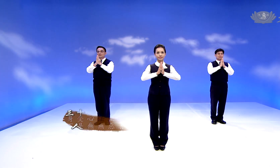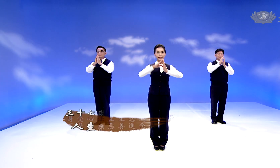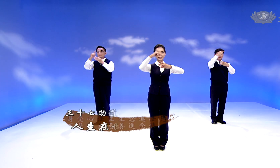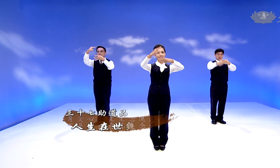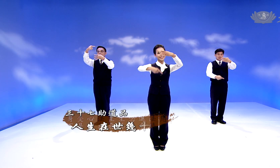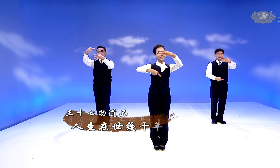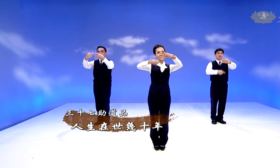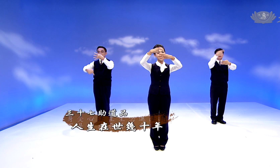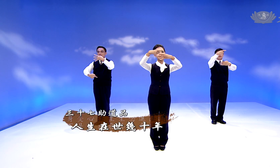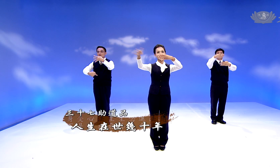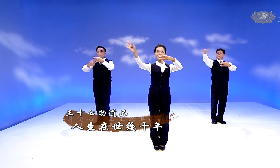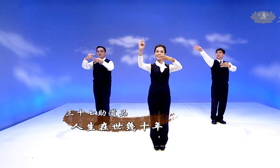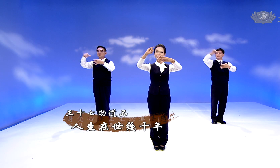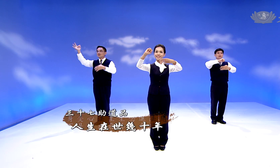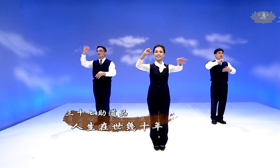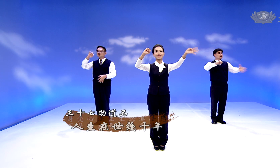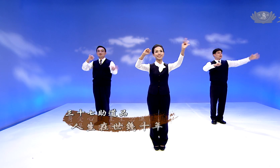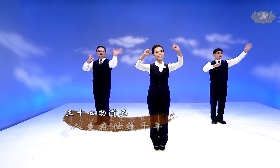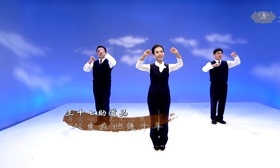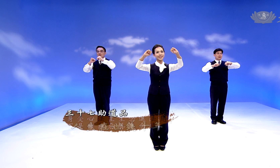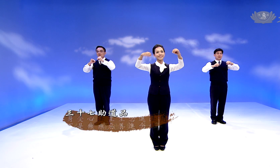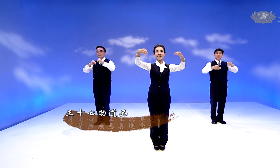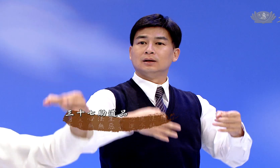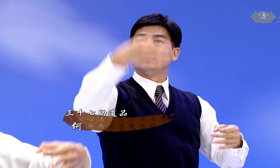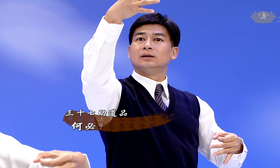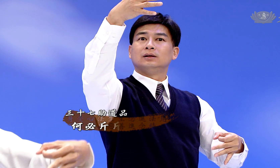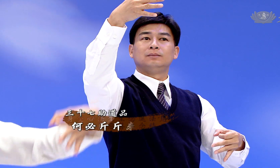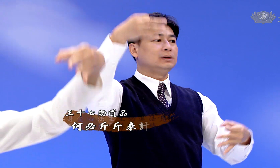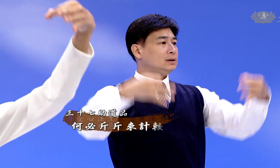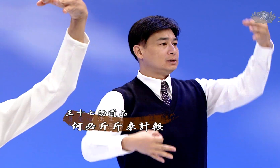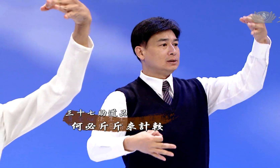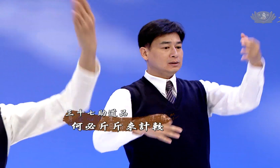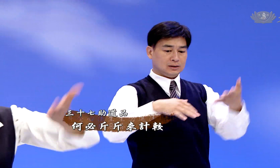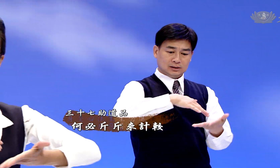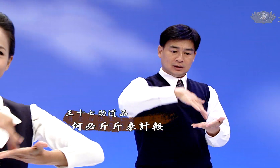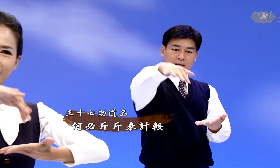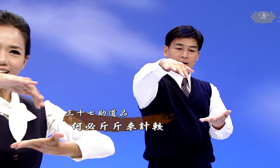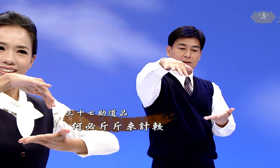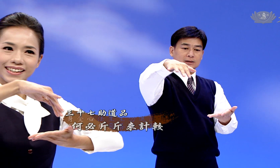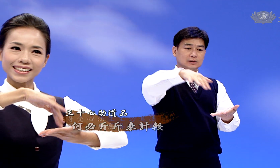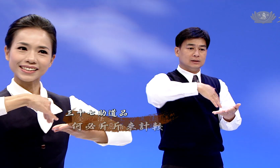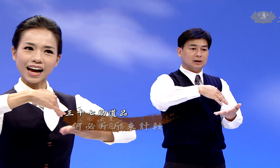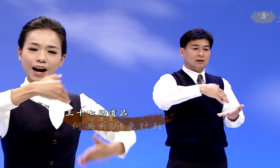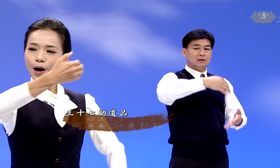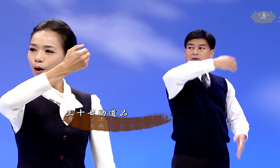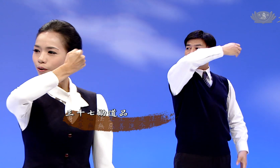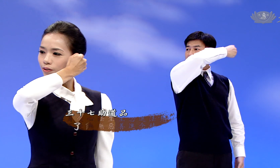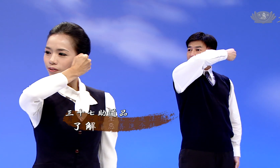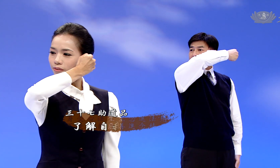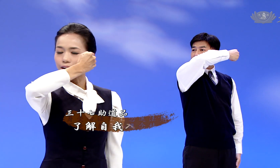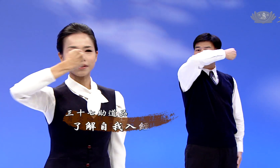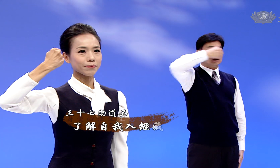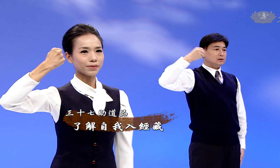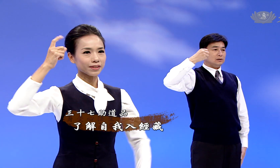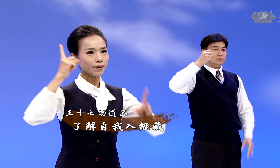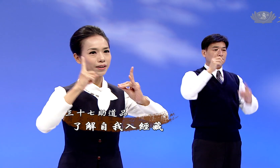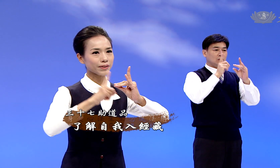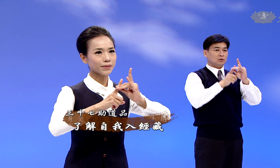人生在世几十年，何必斤斤来计较？了解自我如